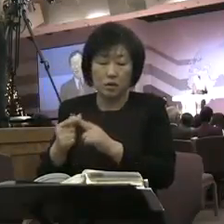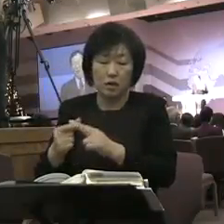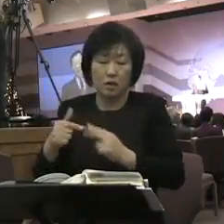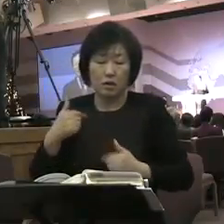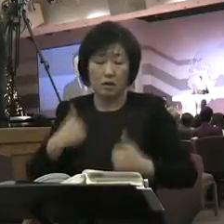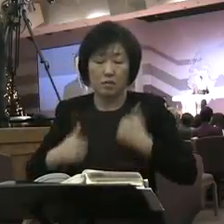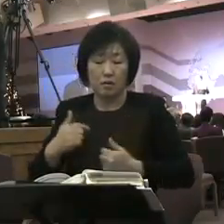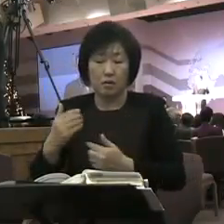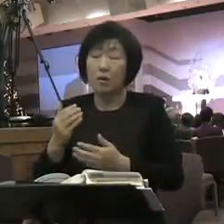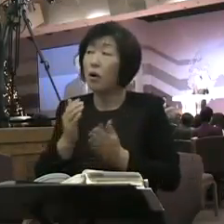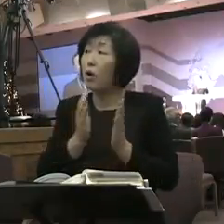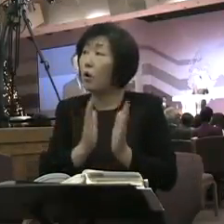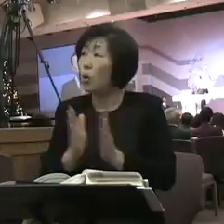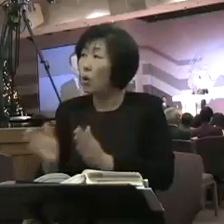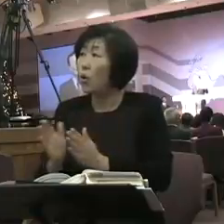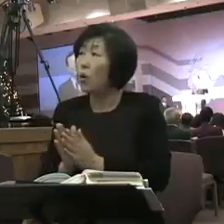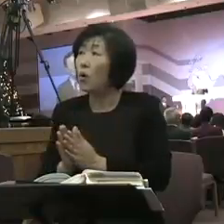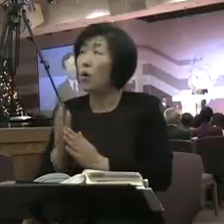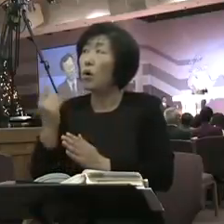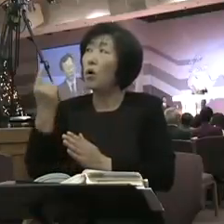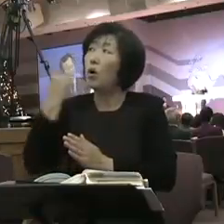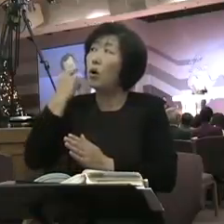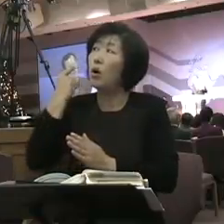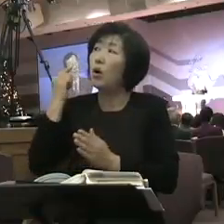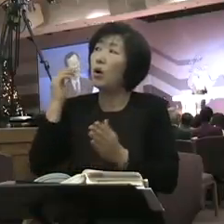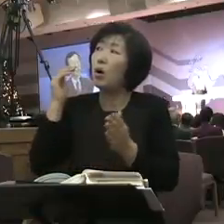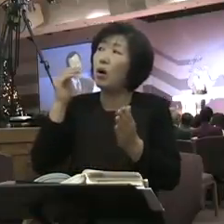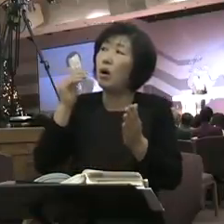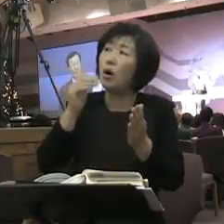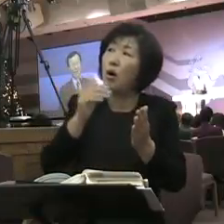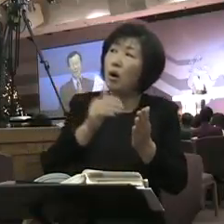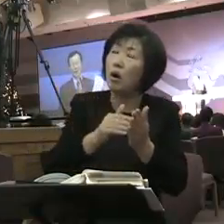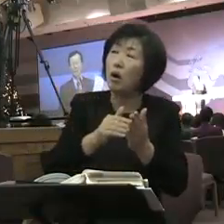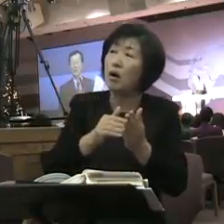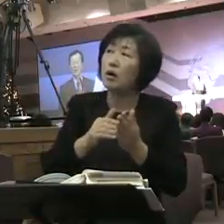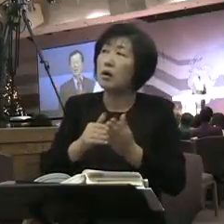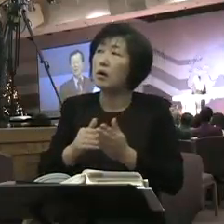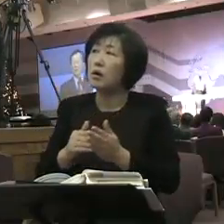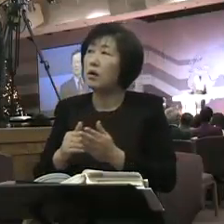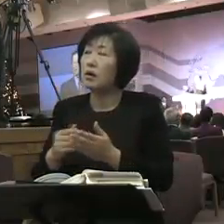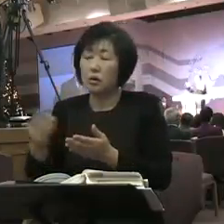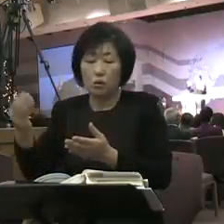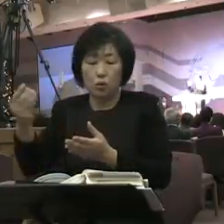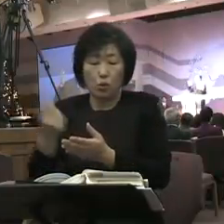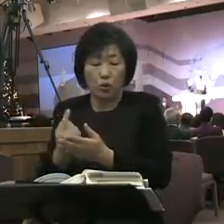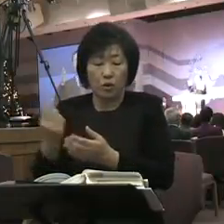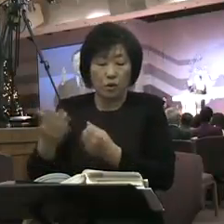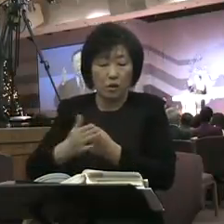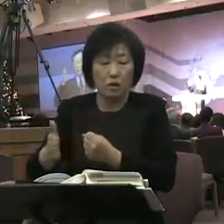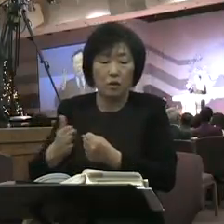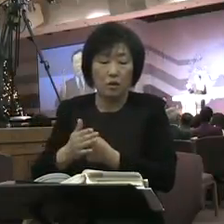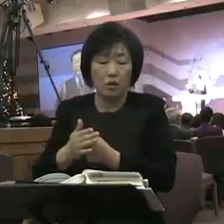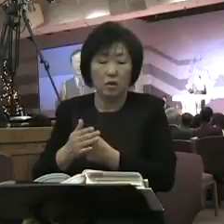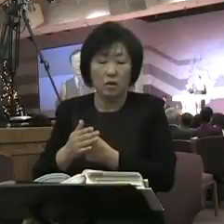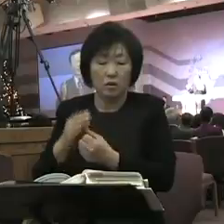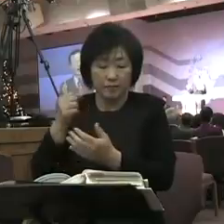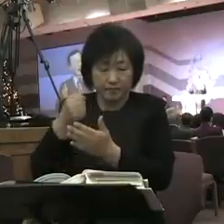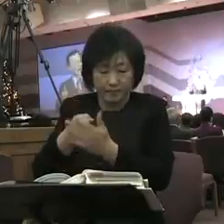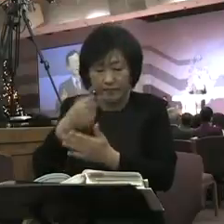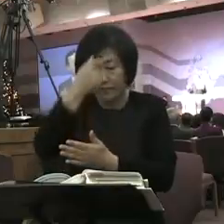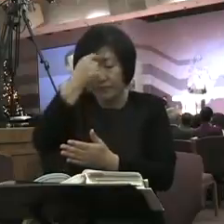가졌습니다. 어제까지 우리가 이것을 모을까 하다가 계속 응답 카드가 들어오기 때문에 여러분 이번에 작정하고